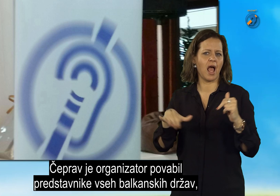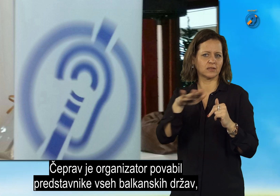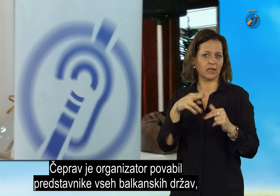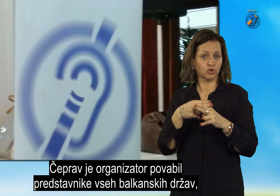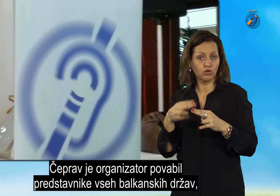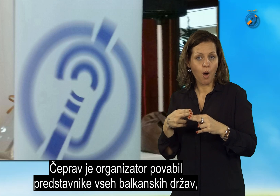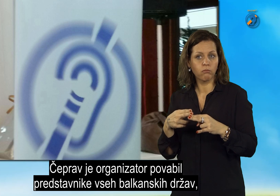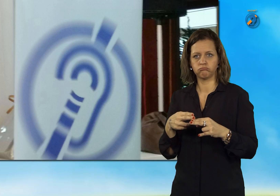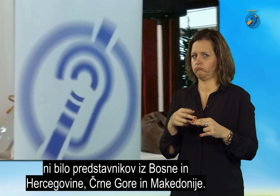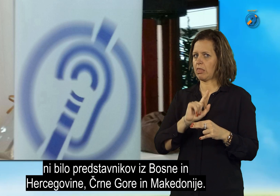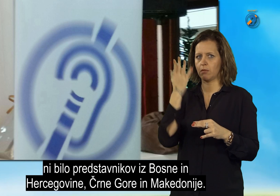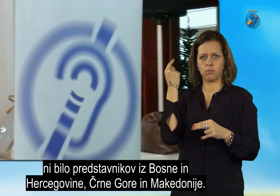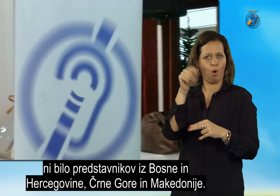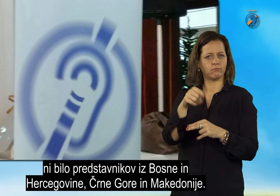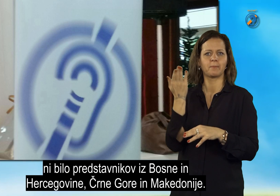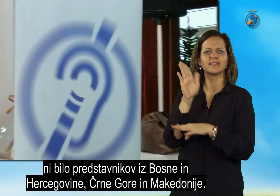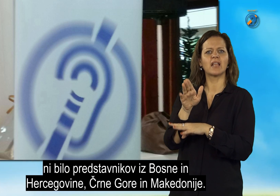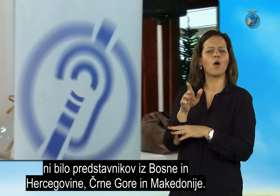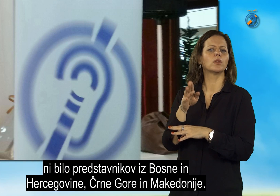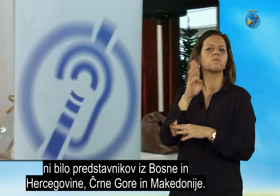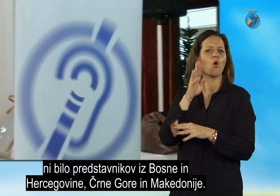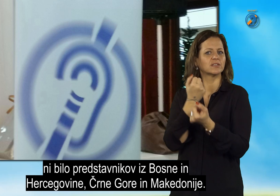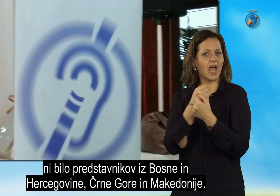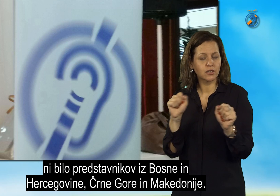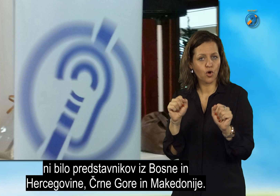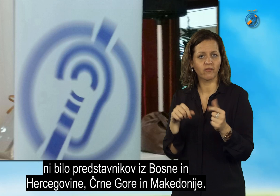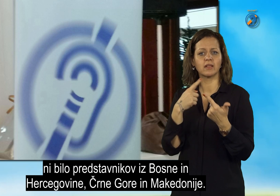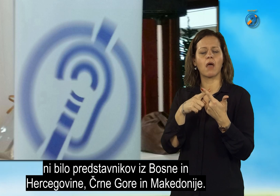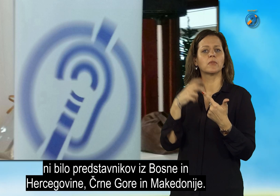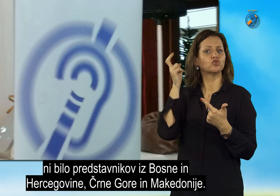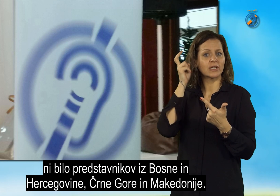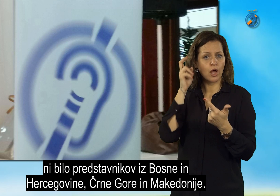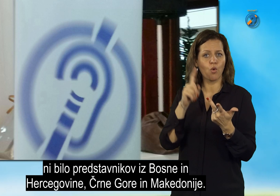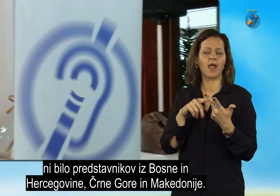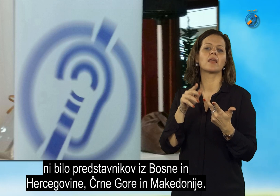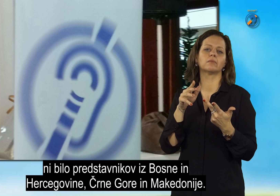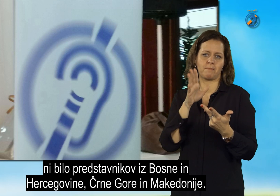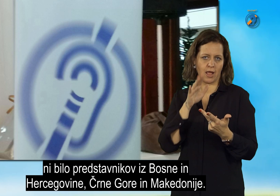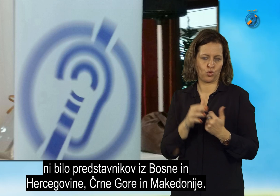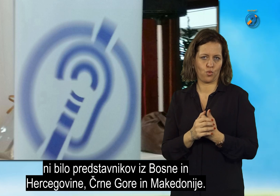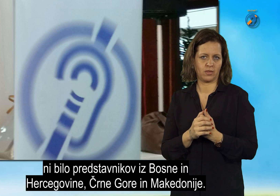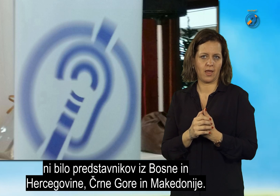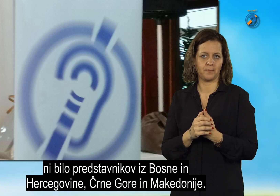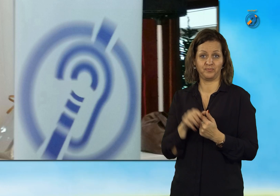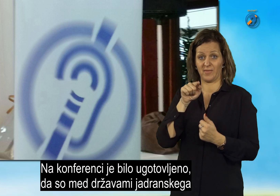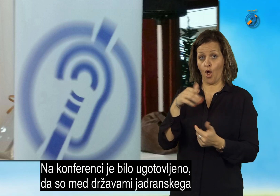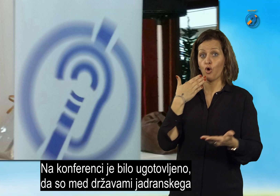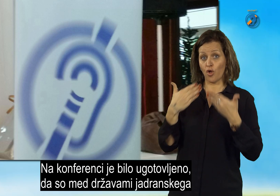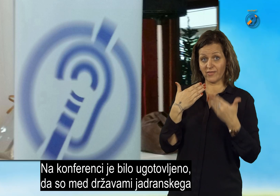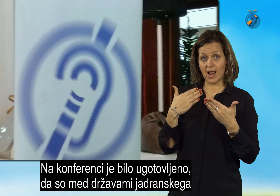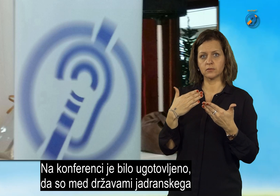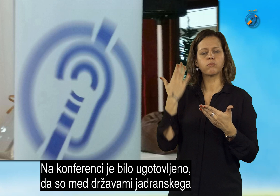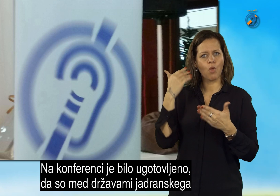držav, ni bilo predstavnikov iz Bosne in Hercegovine, Črne Gore in Makedonije.